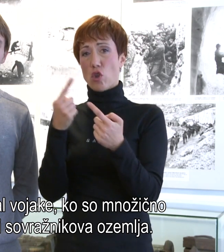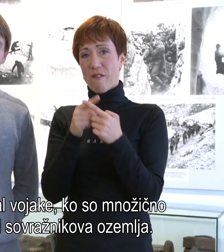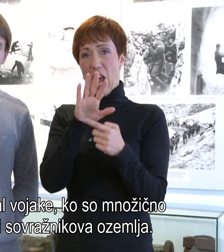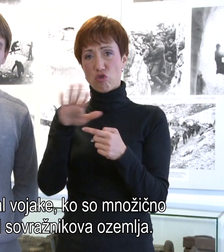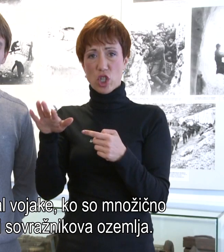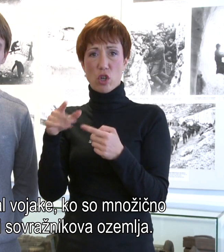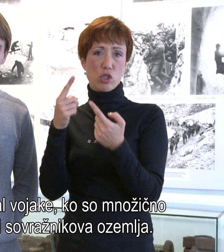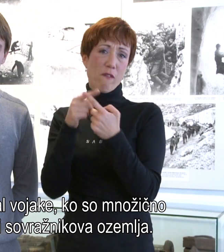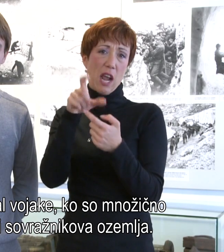sovražnikova ozemlja.